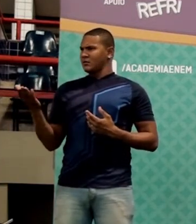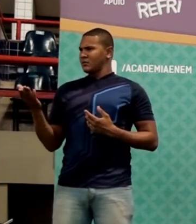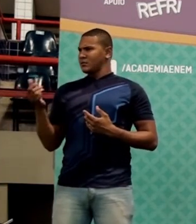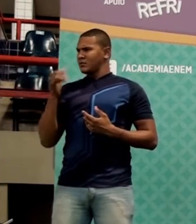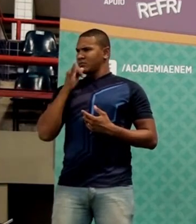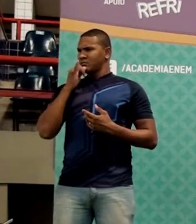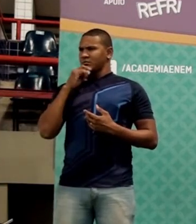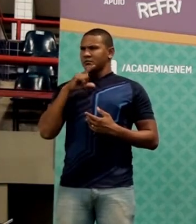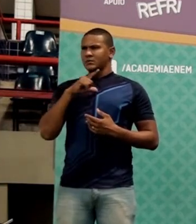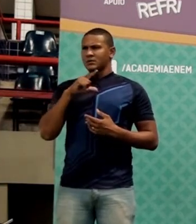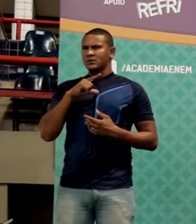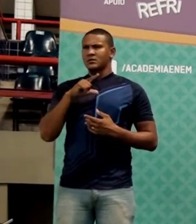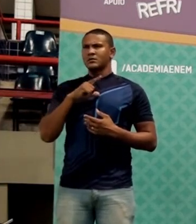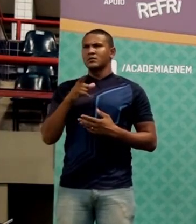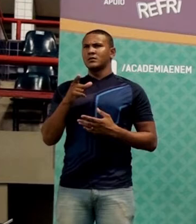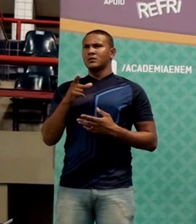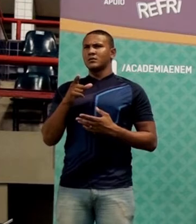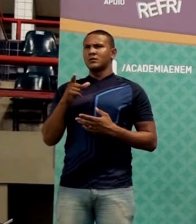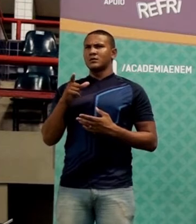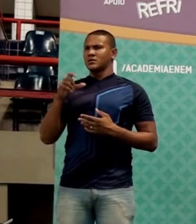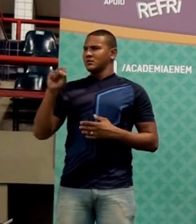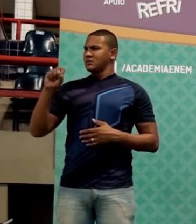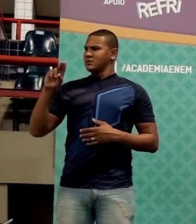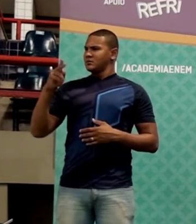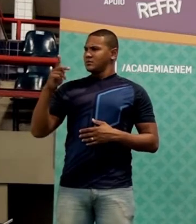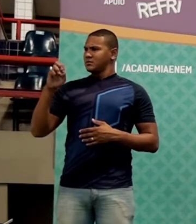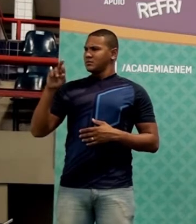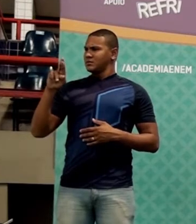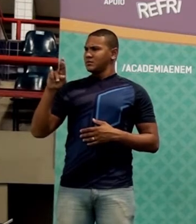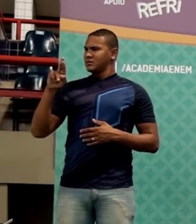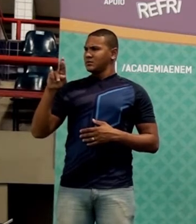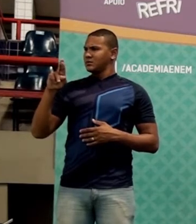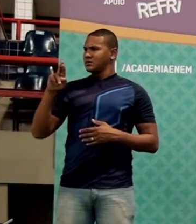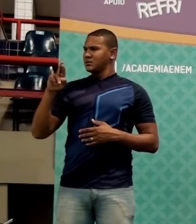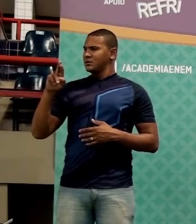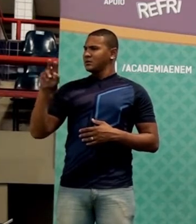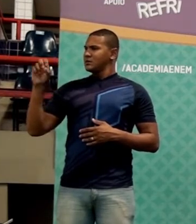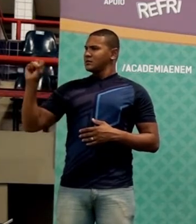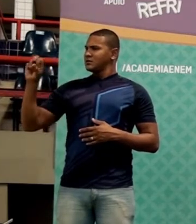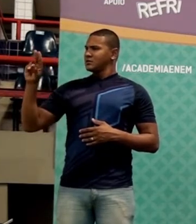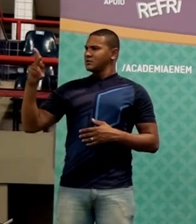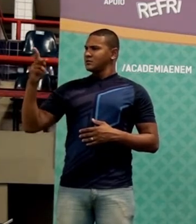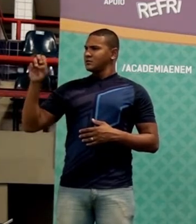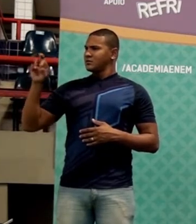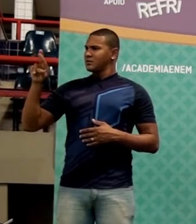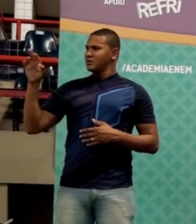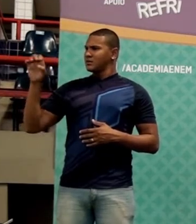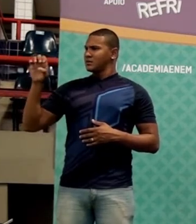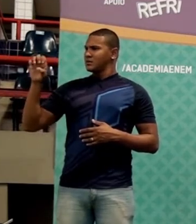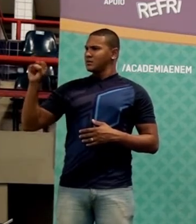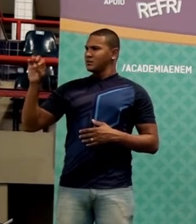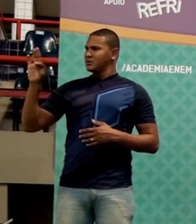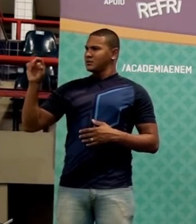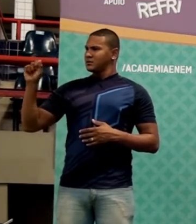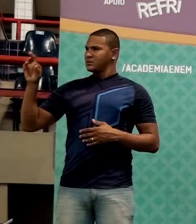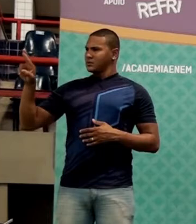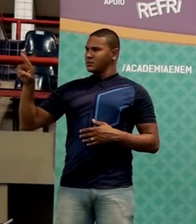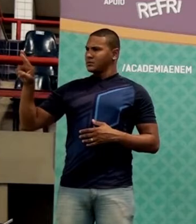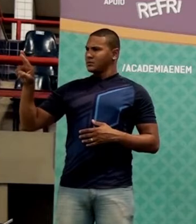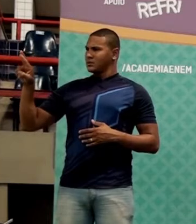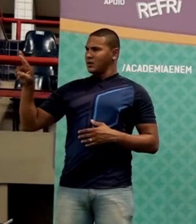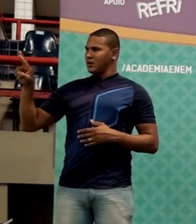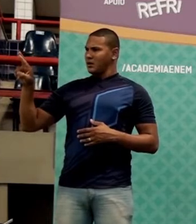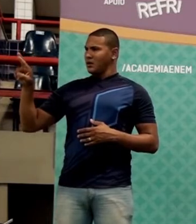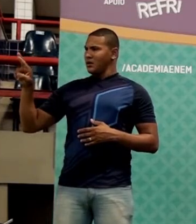música da televisão do domingo que estava passando, o Superstar. Quem venceu hoje foi o Nordeste. Quem venceu foi o forró. As